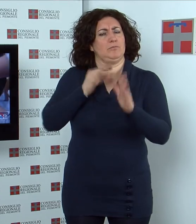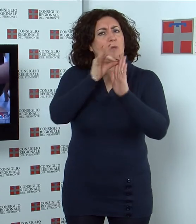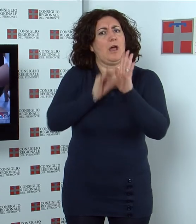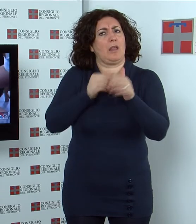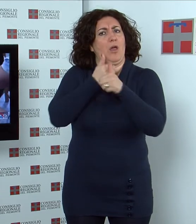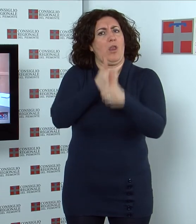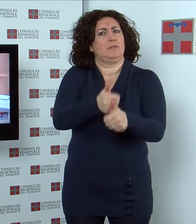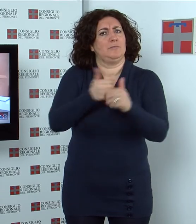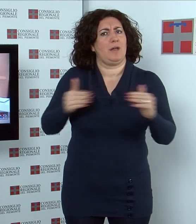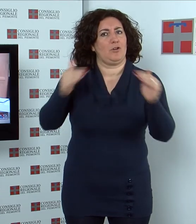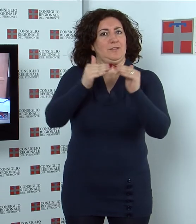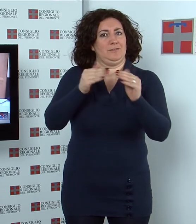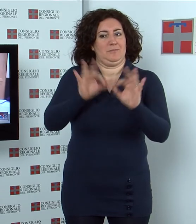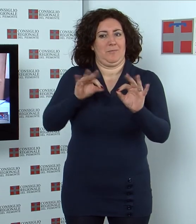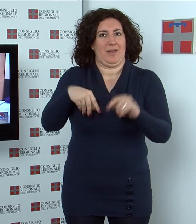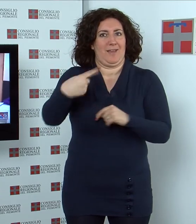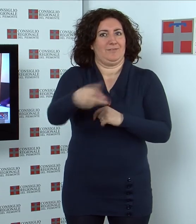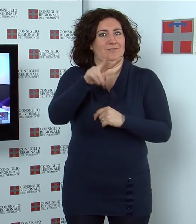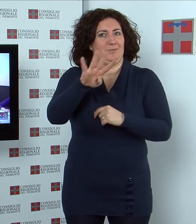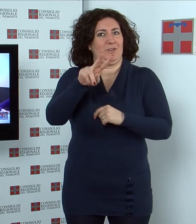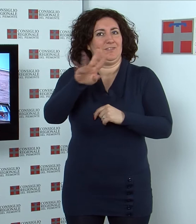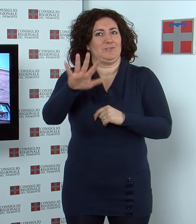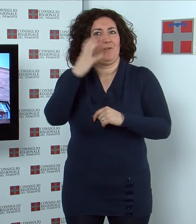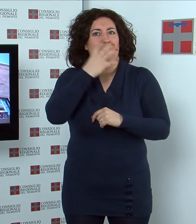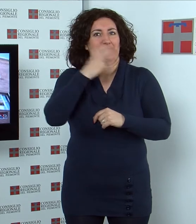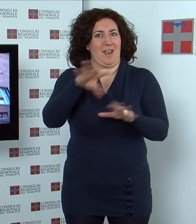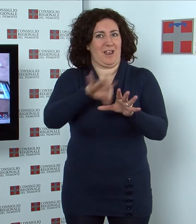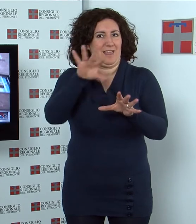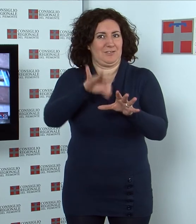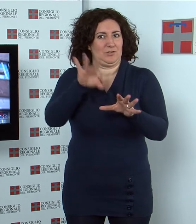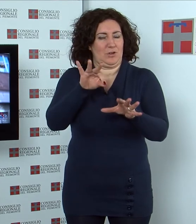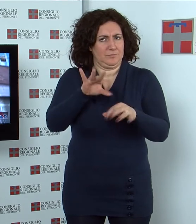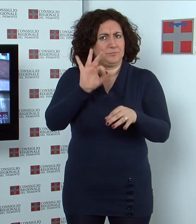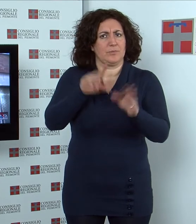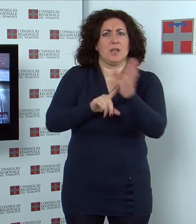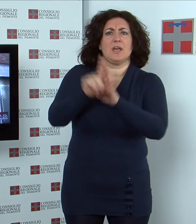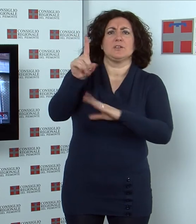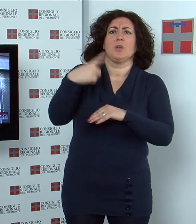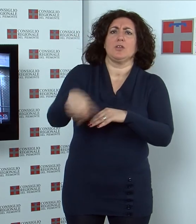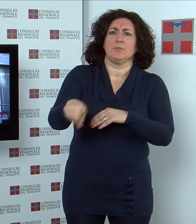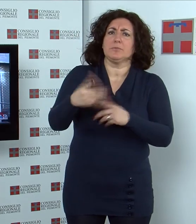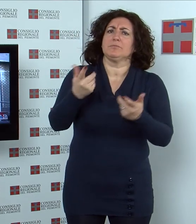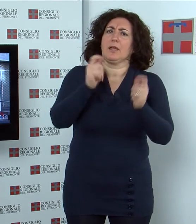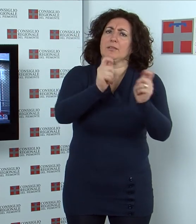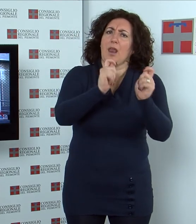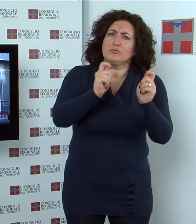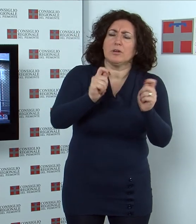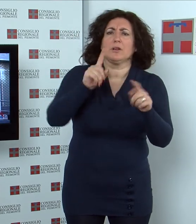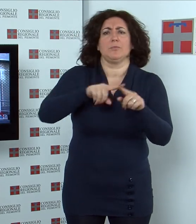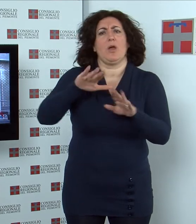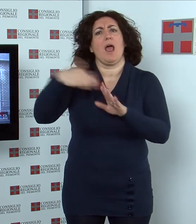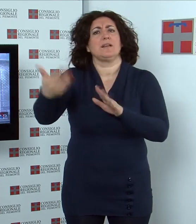in vista delle elezioni del 24 e 25 febbraio. E quanto emerge dalle analisi sui TG e gli spazi extra TG delle